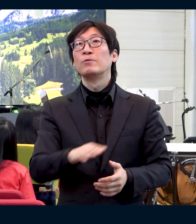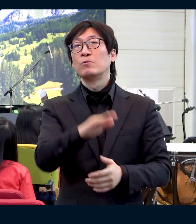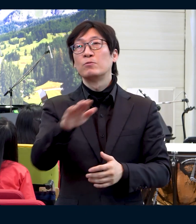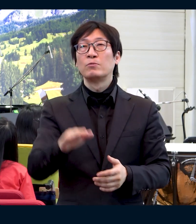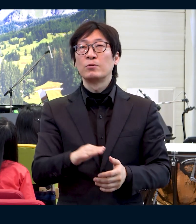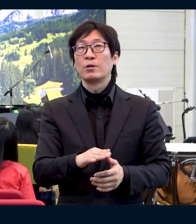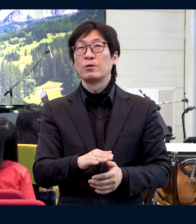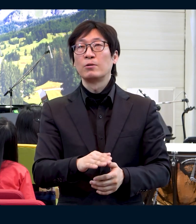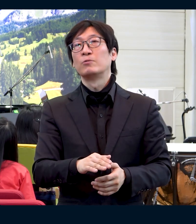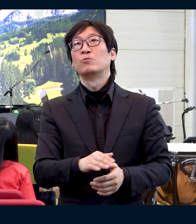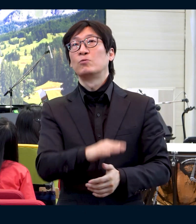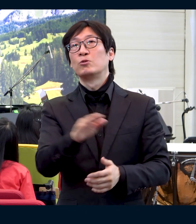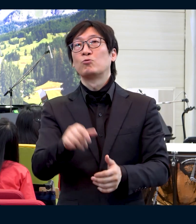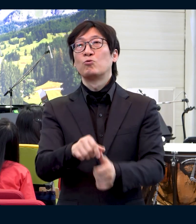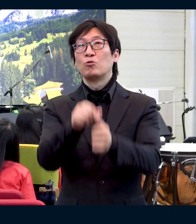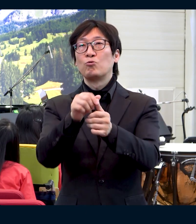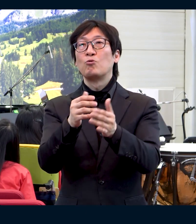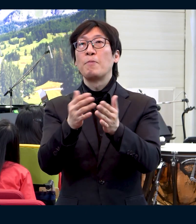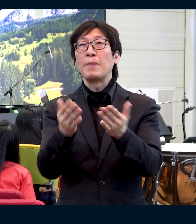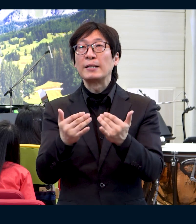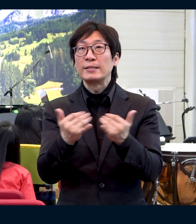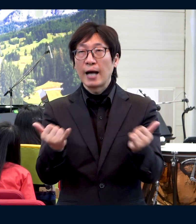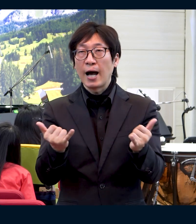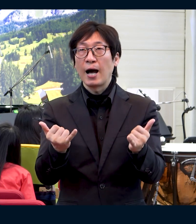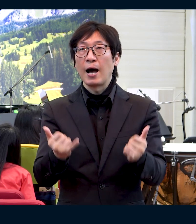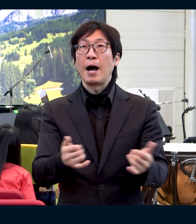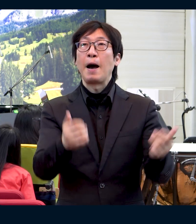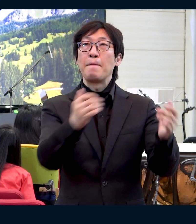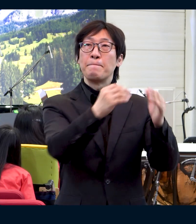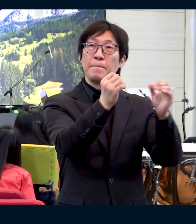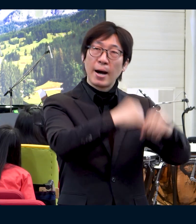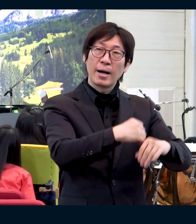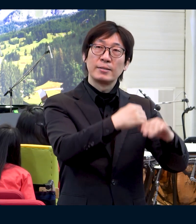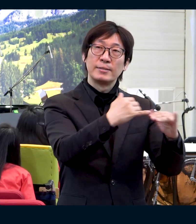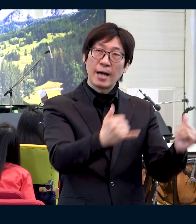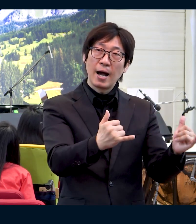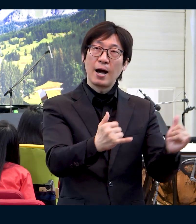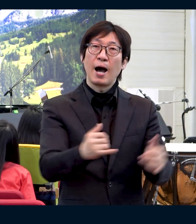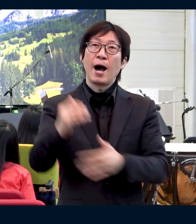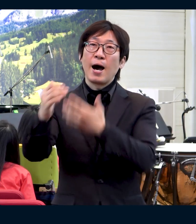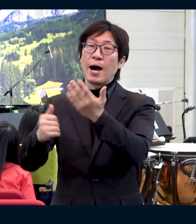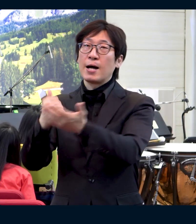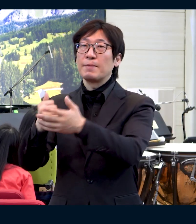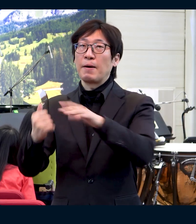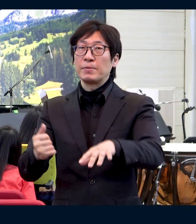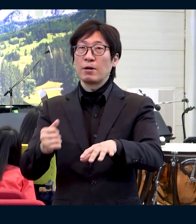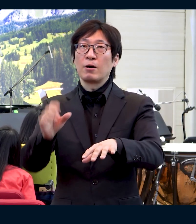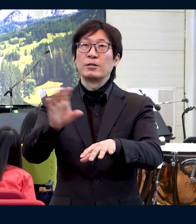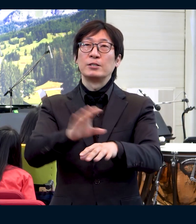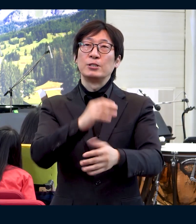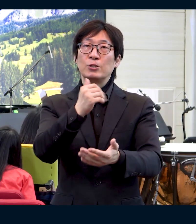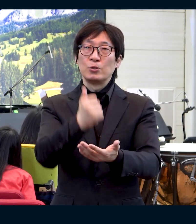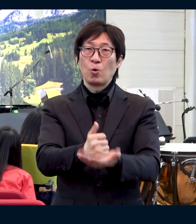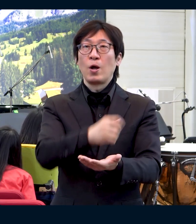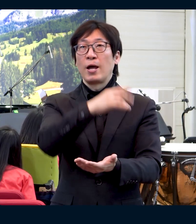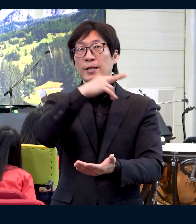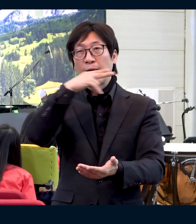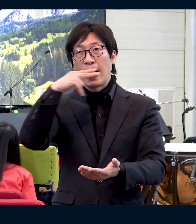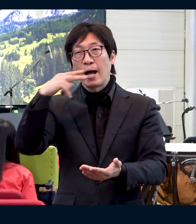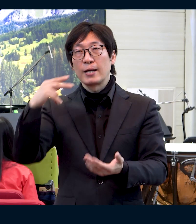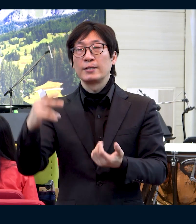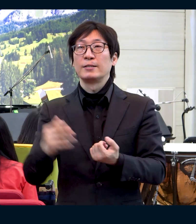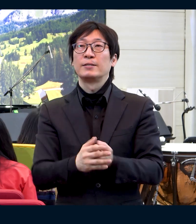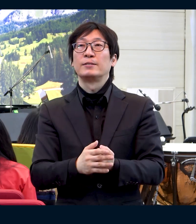읽어보겠습니다. 시작. 우리는 구원받는 자들에게나 망하는 자들에게나 하나님 앞에서